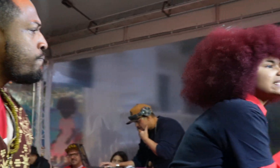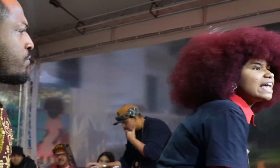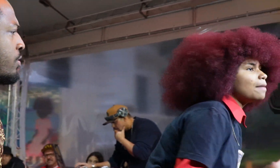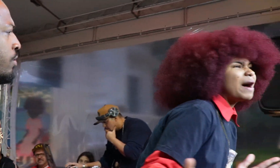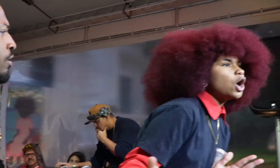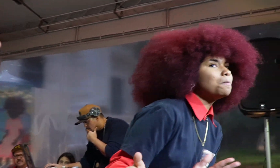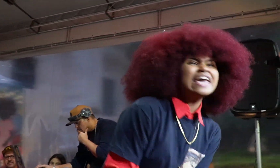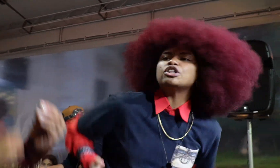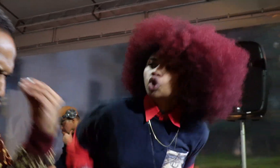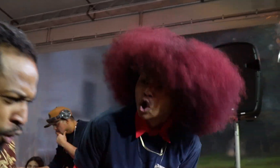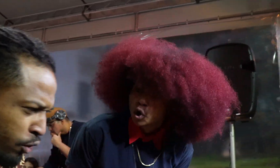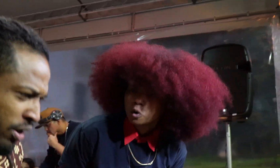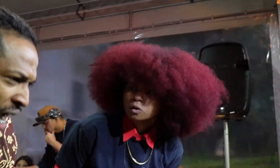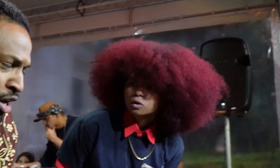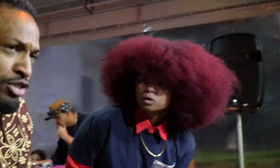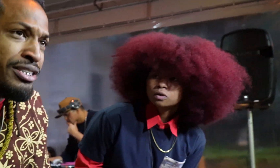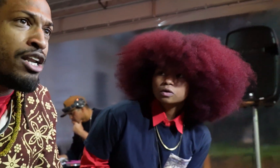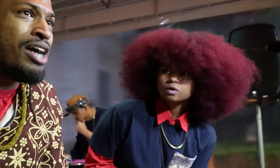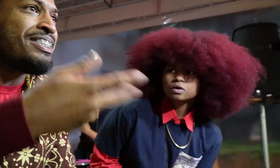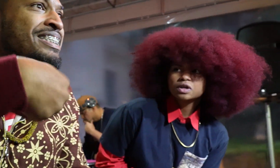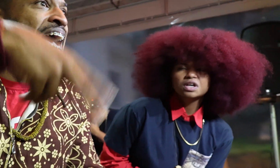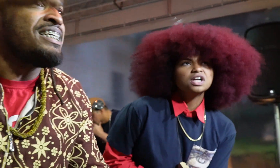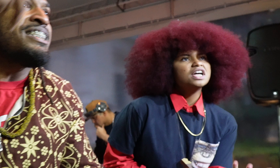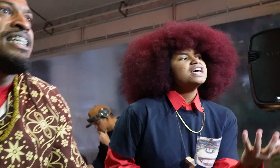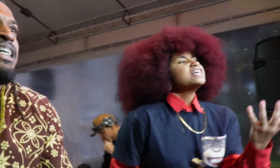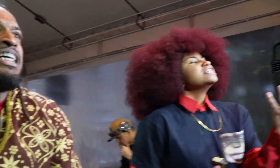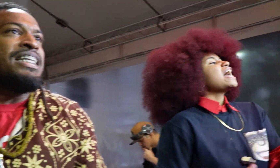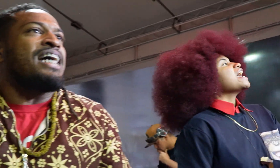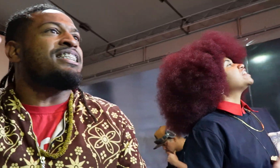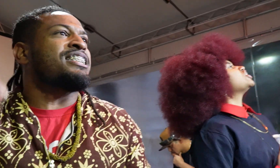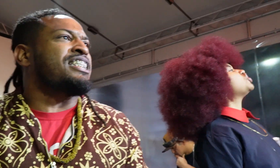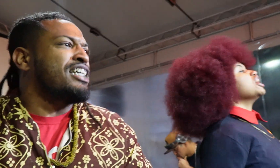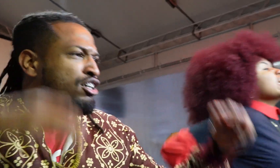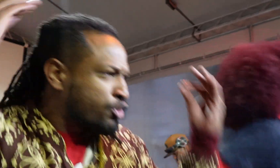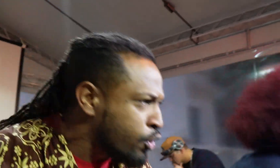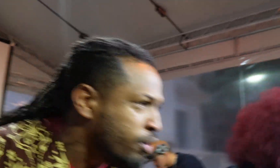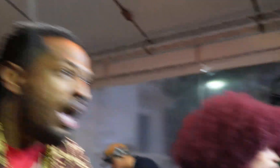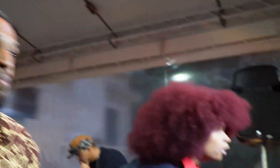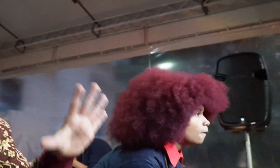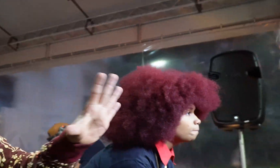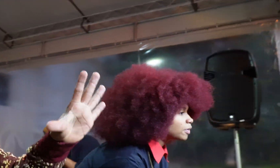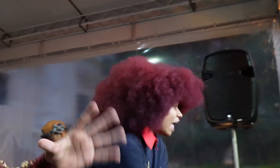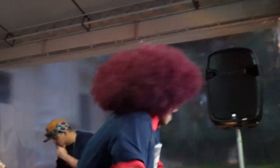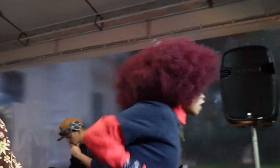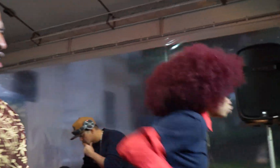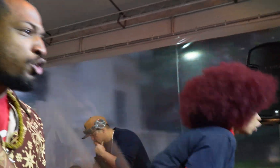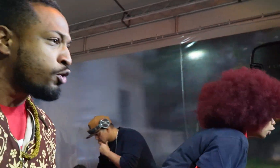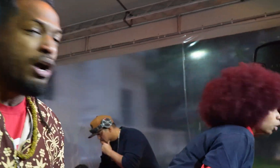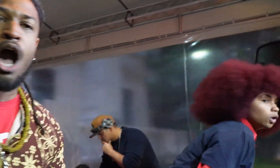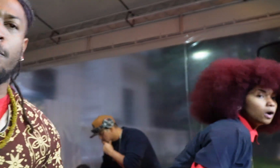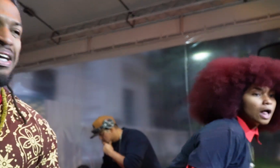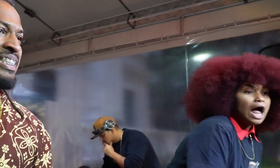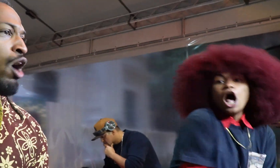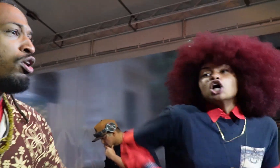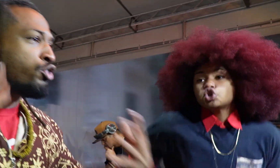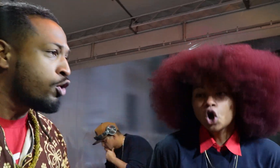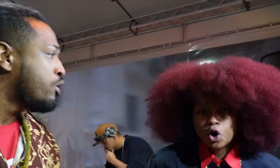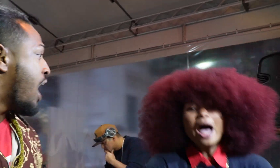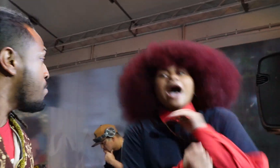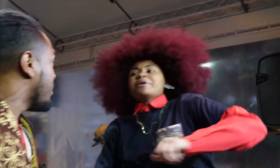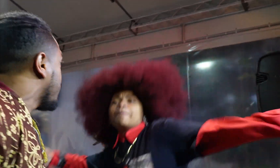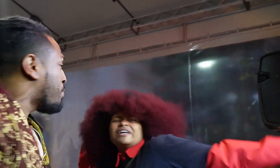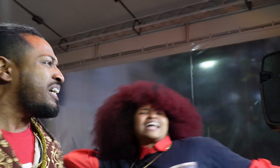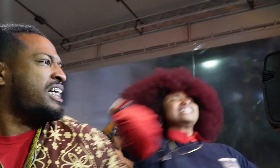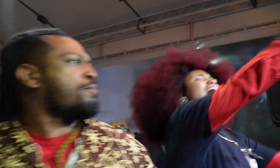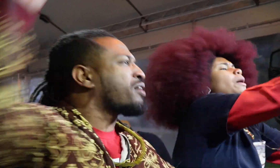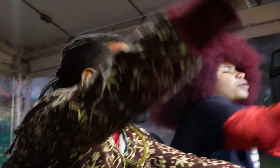nem conhecer a Biomi. Duro é nossos heróis em tese nem existir. Duro é beleza renegada. Duro é opressão. Duro